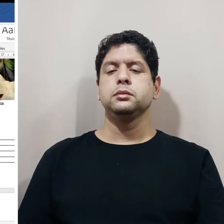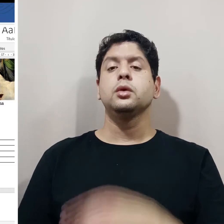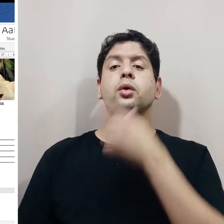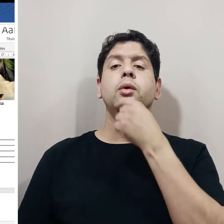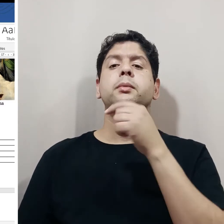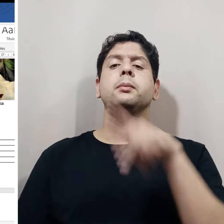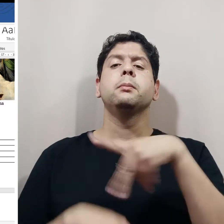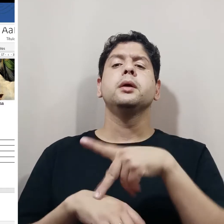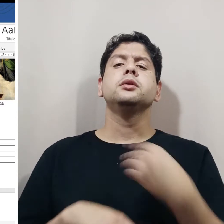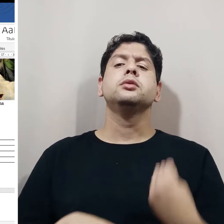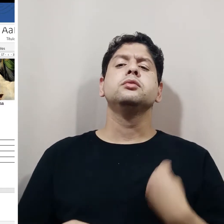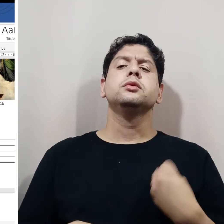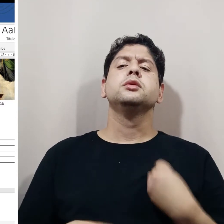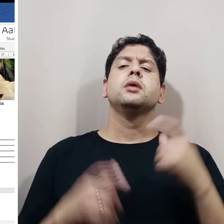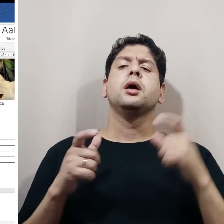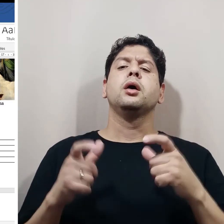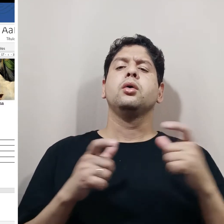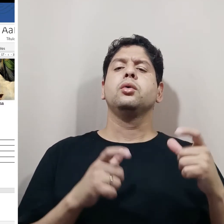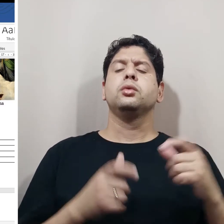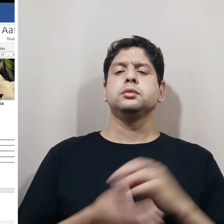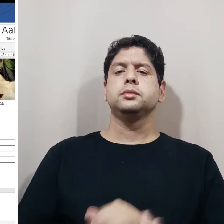na França.